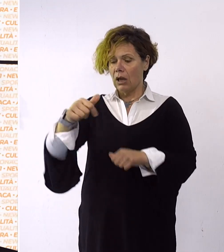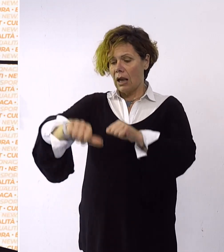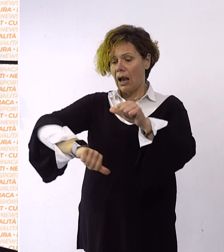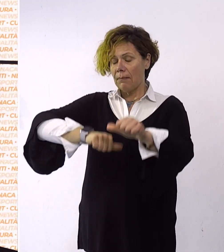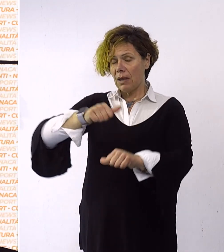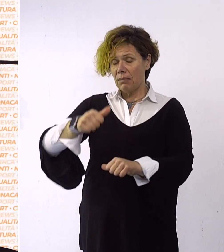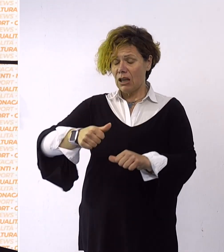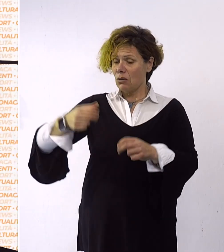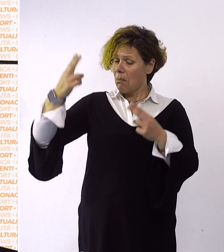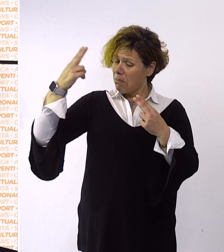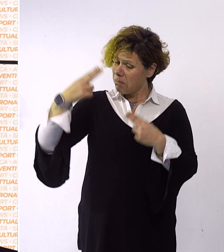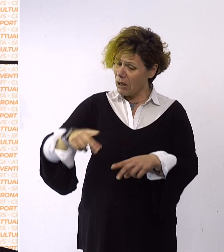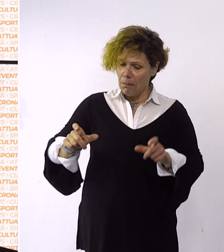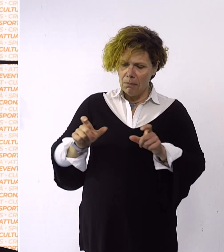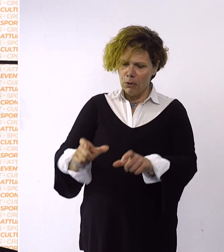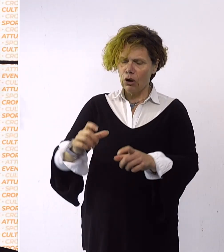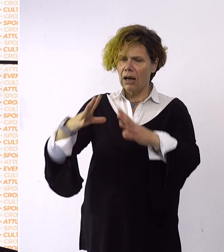penalizza le imprese del Sud.